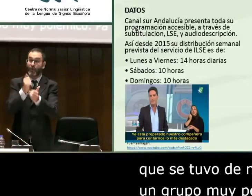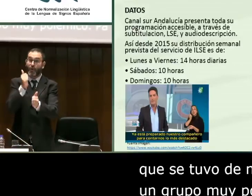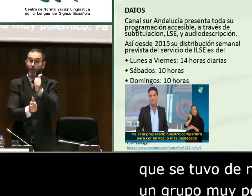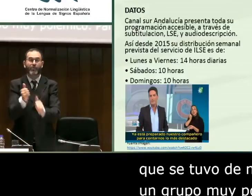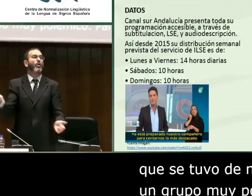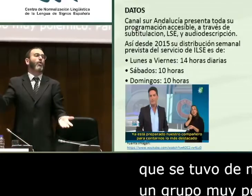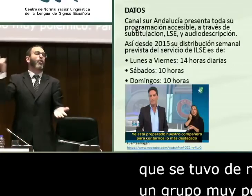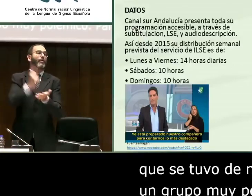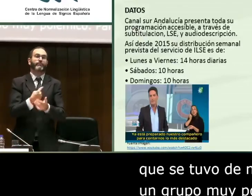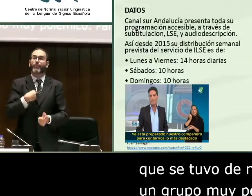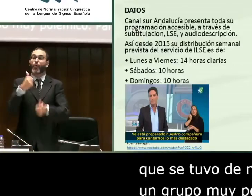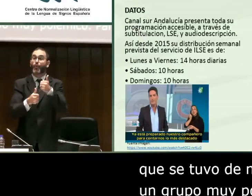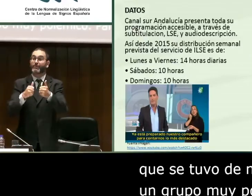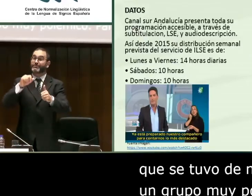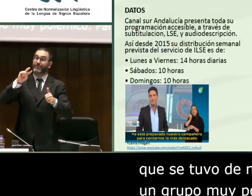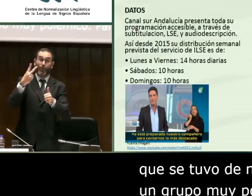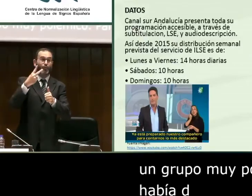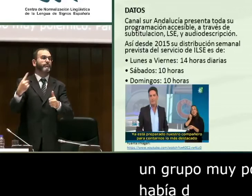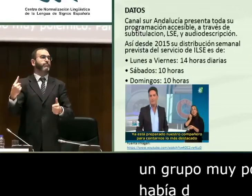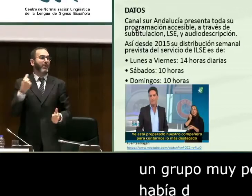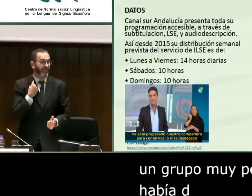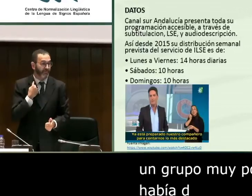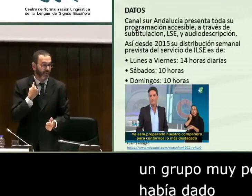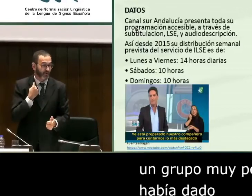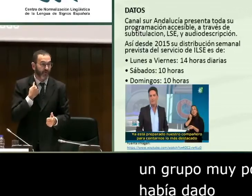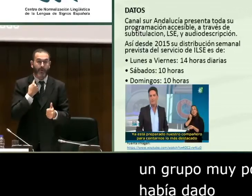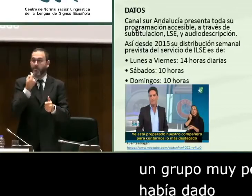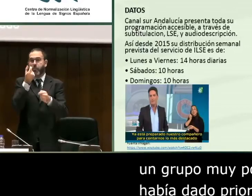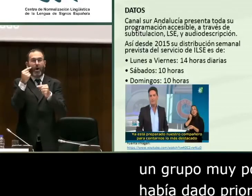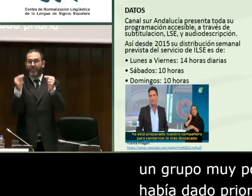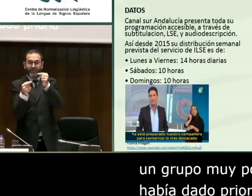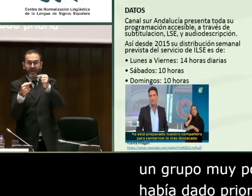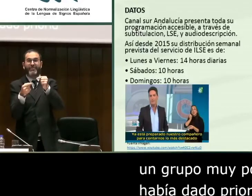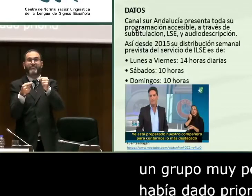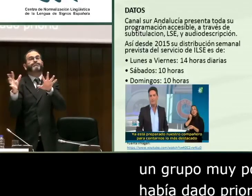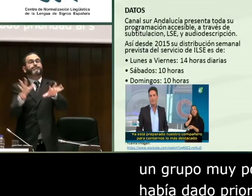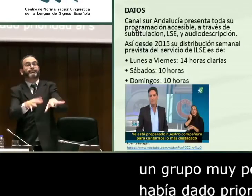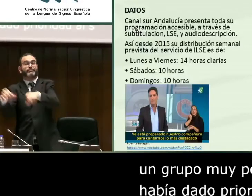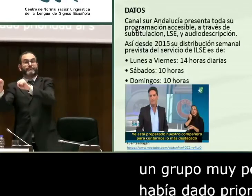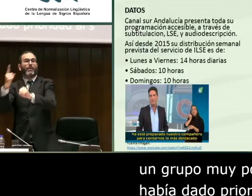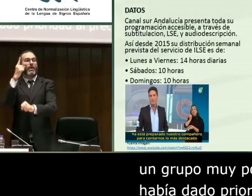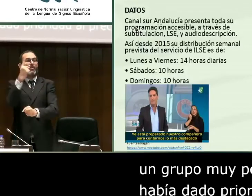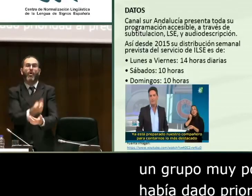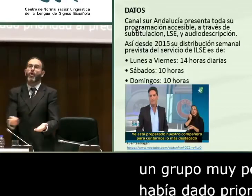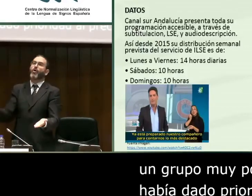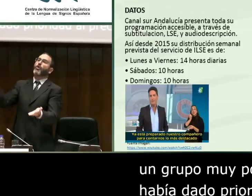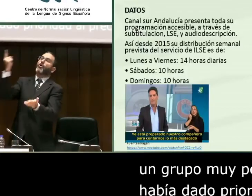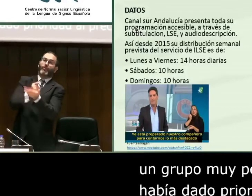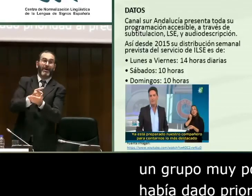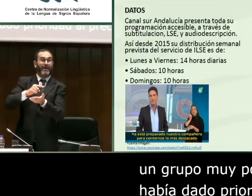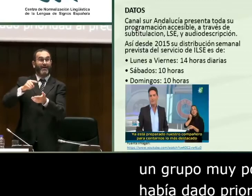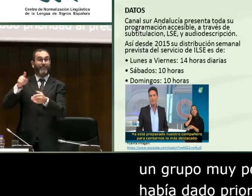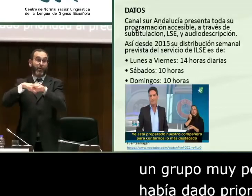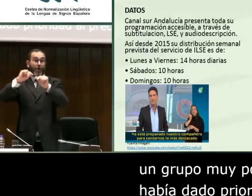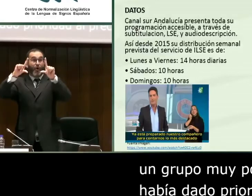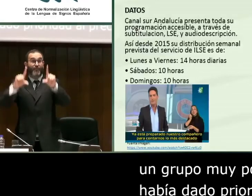De nuevo, hubo una nueva remesa de intérpretes, salió de nuevo a concurso, nos volvimos a presentar, volvimos a perder por una pequeña